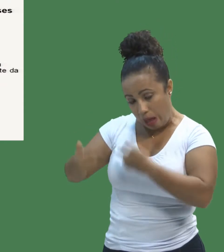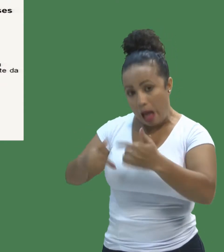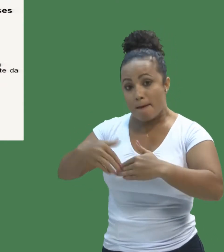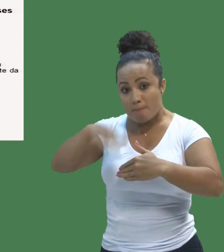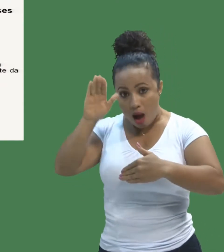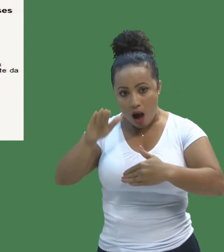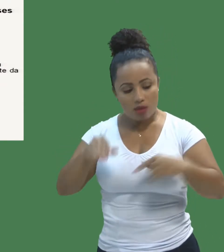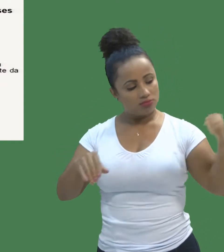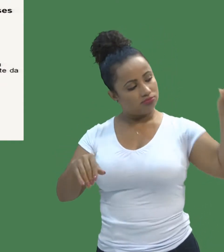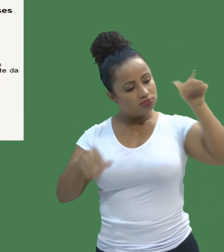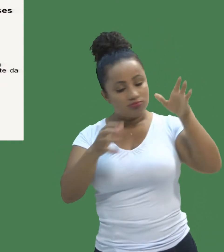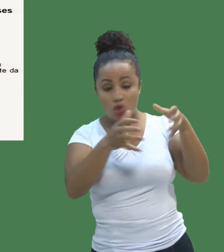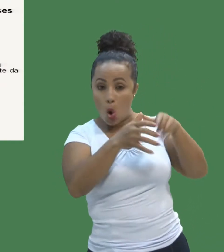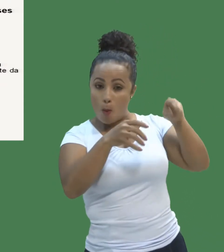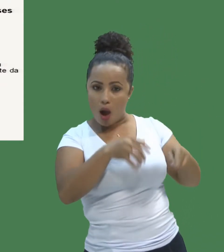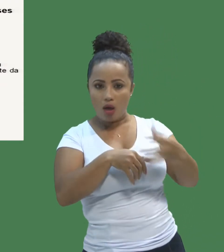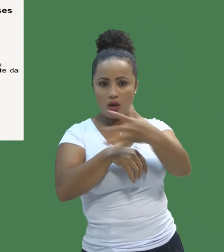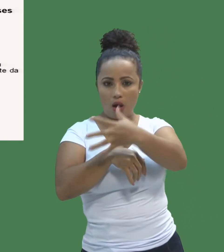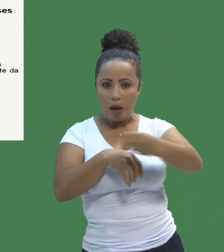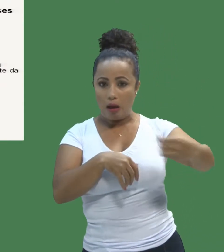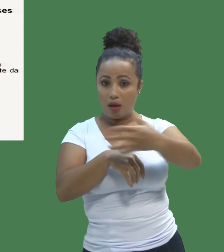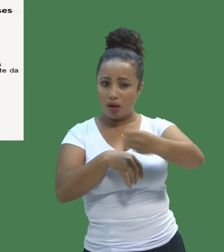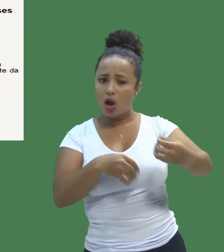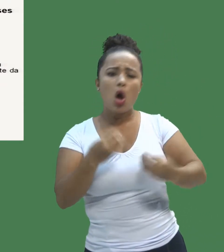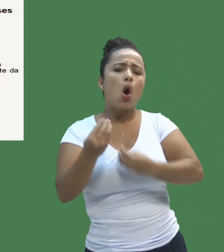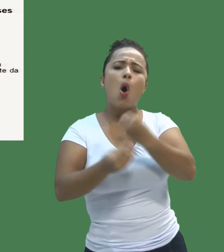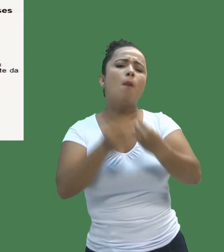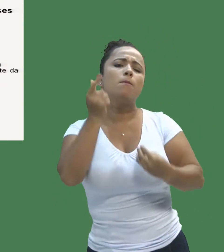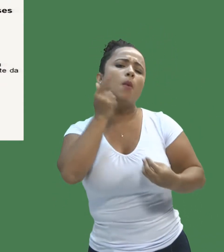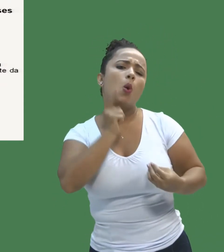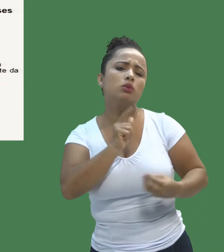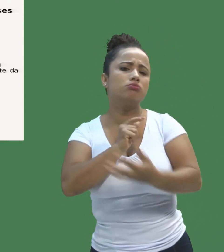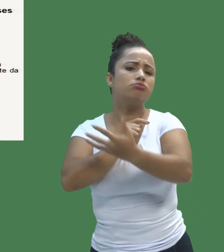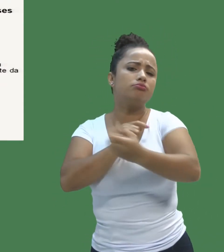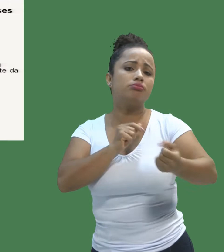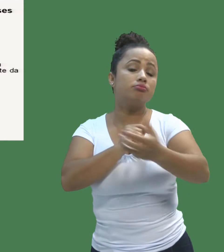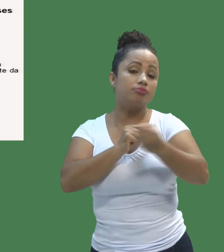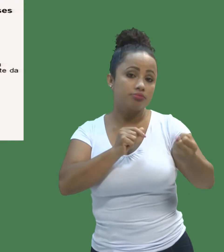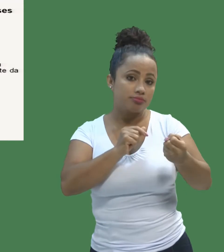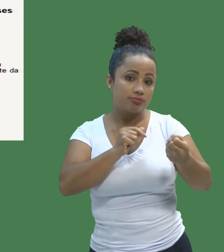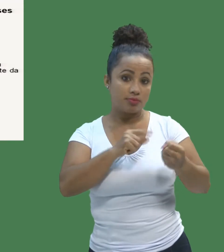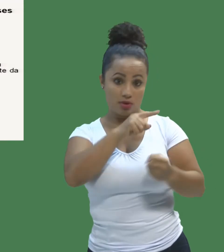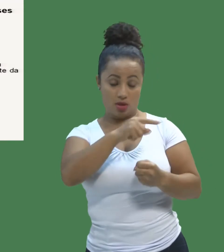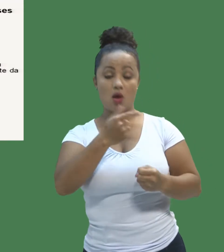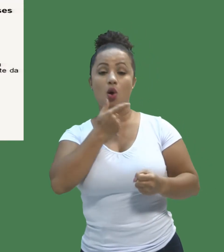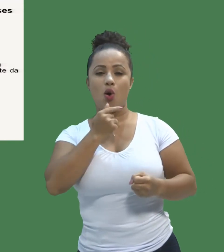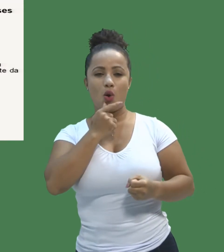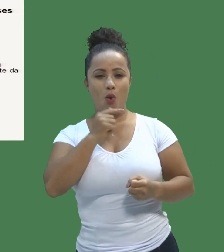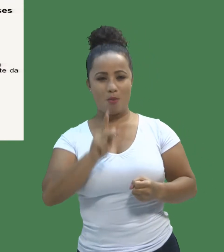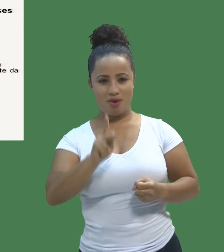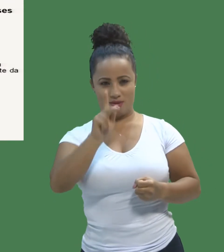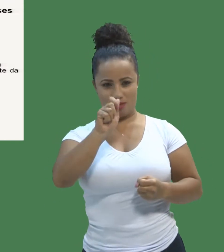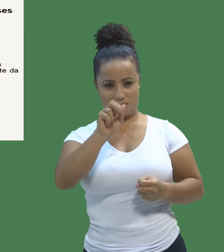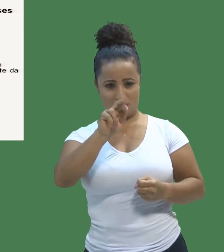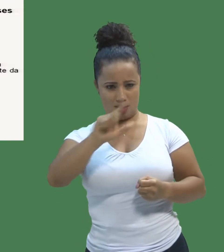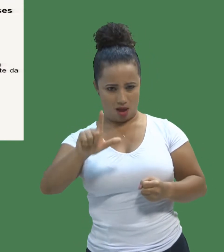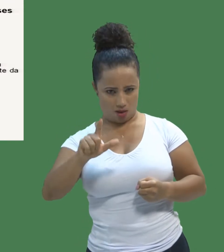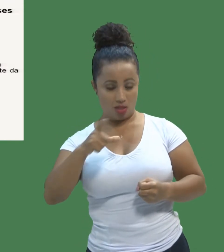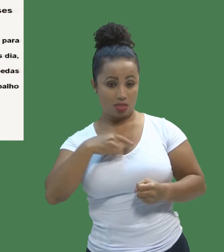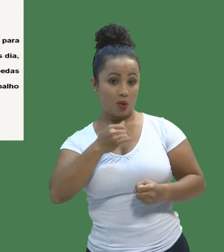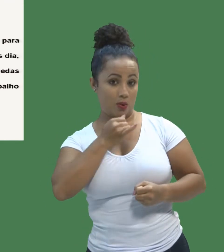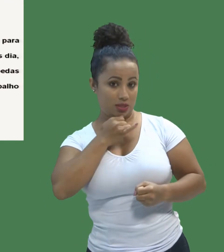Mas como se produz mais-valia? Karl Marx dá o seguinte exemplo.